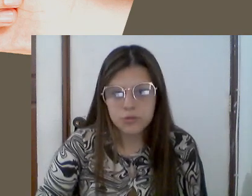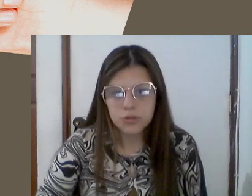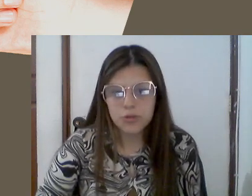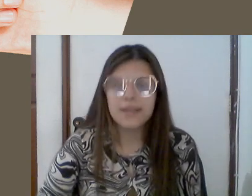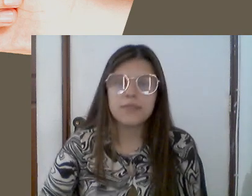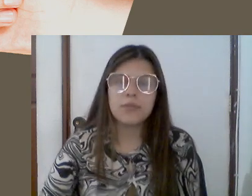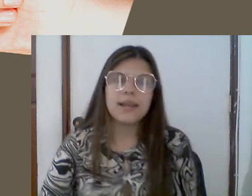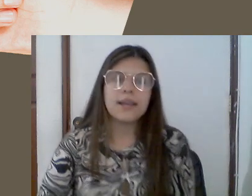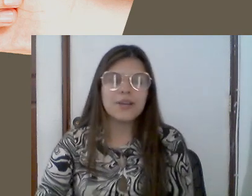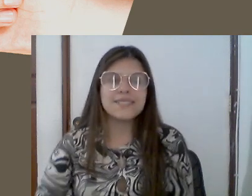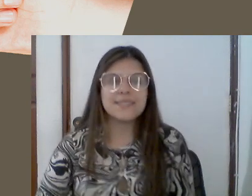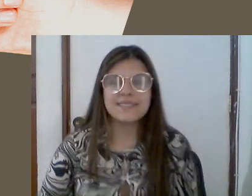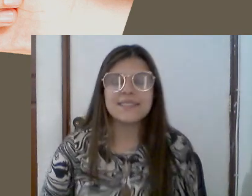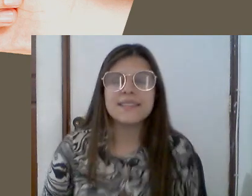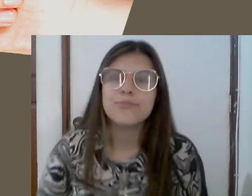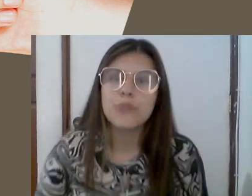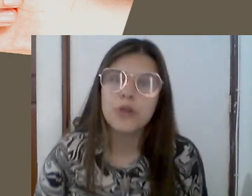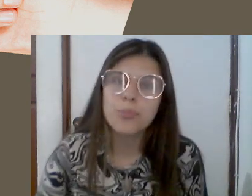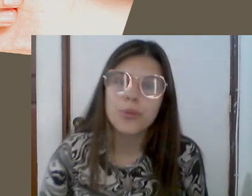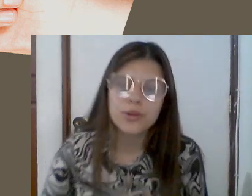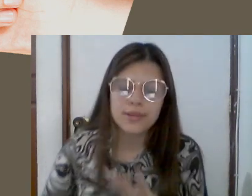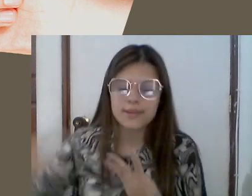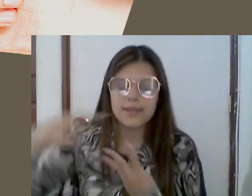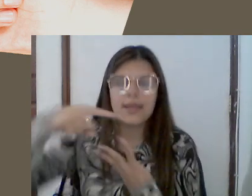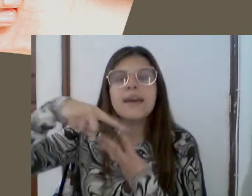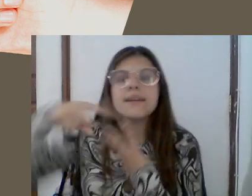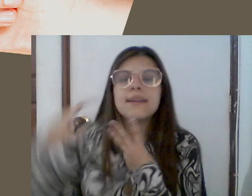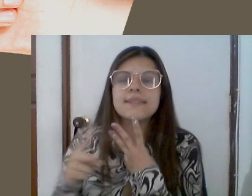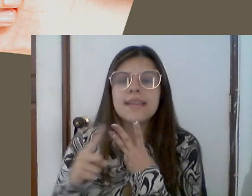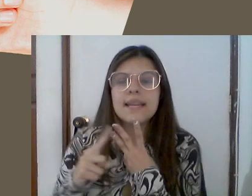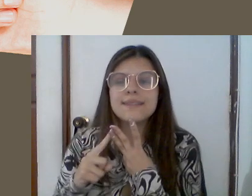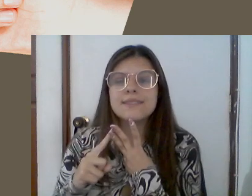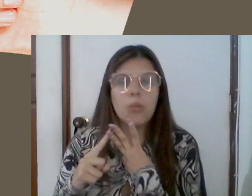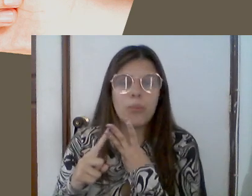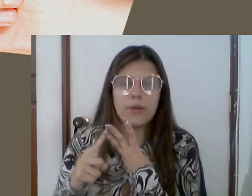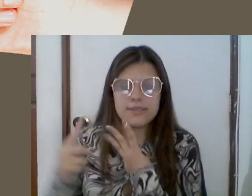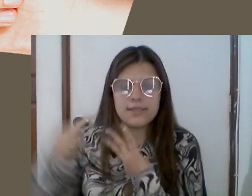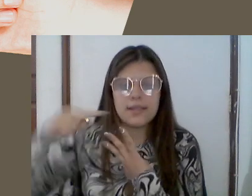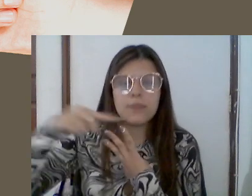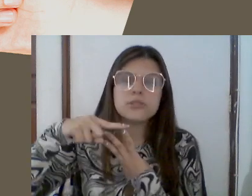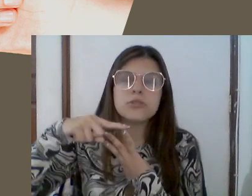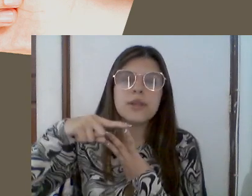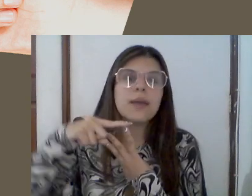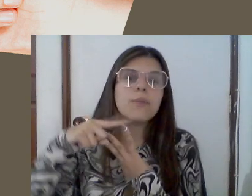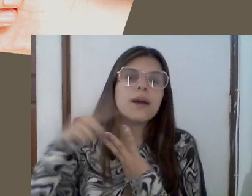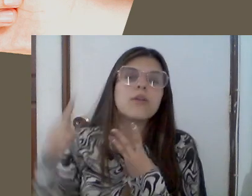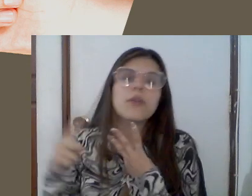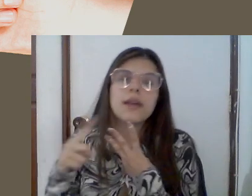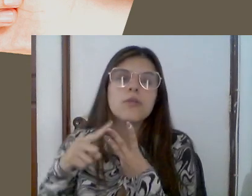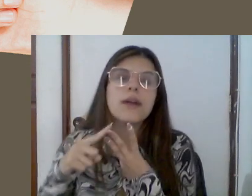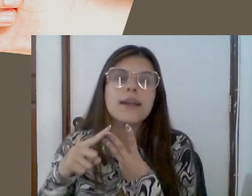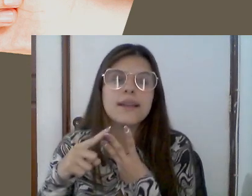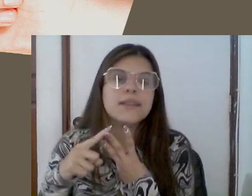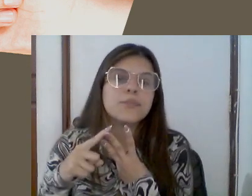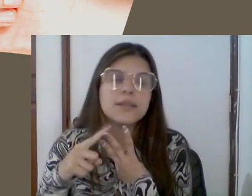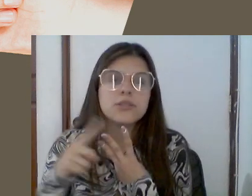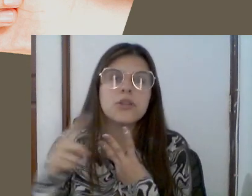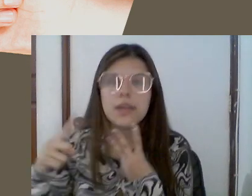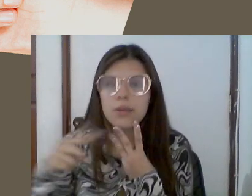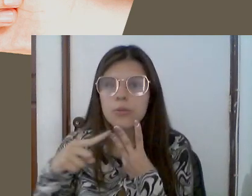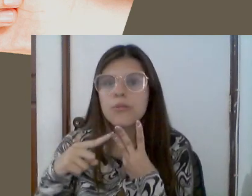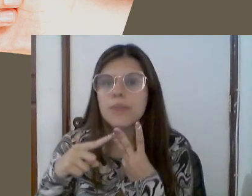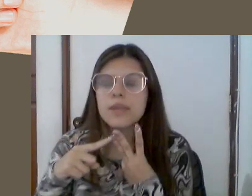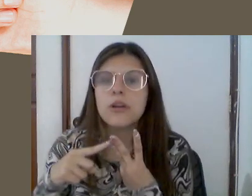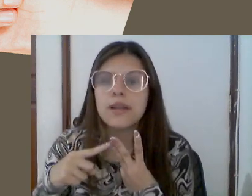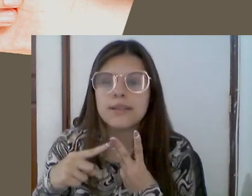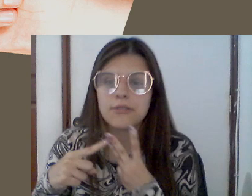el estructuralismo de la lengua de señas, que es muy importante, tiene tres componentes: la postura de la mano, el lugar en el espacio y